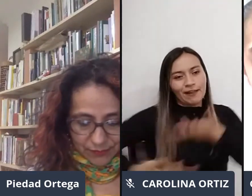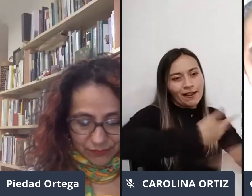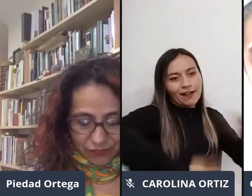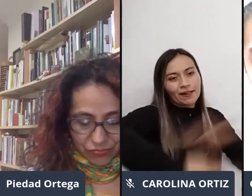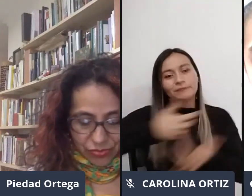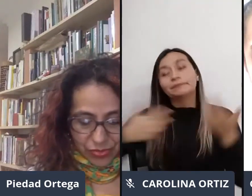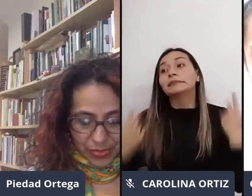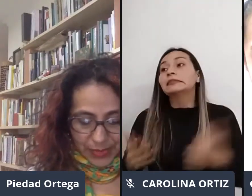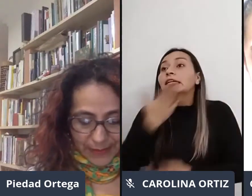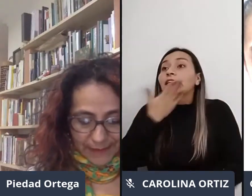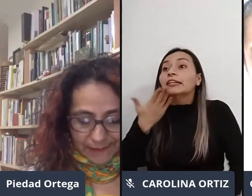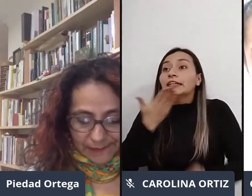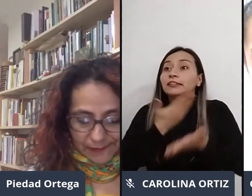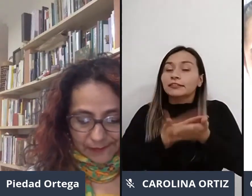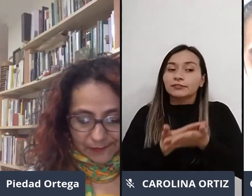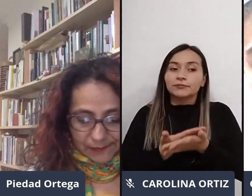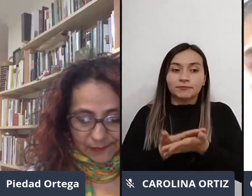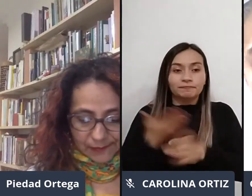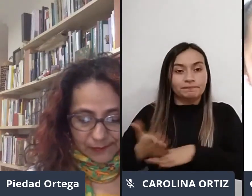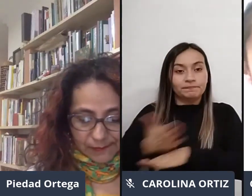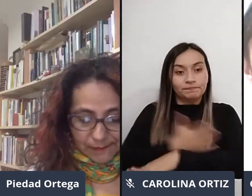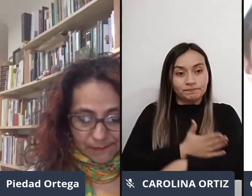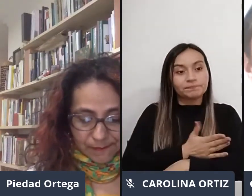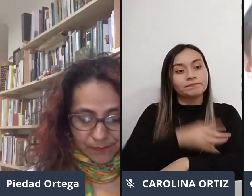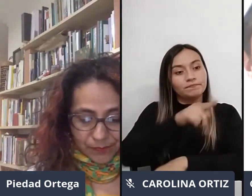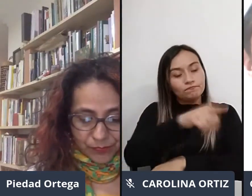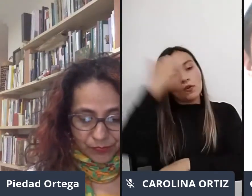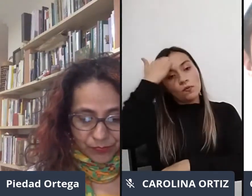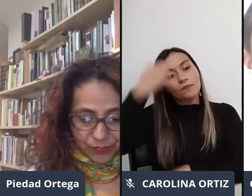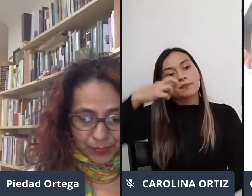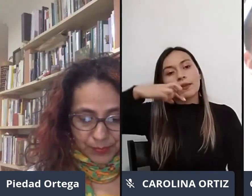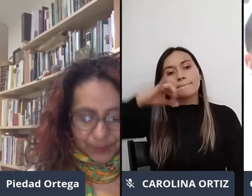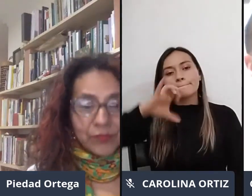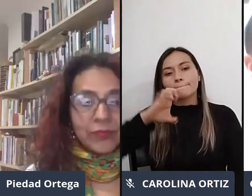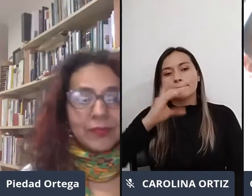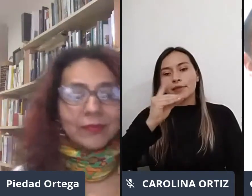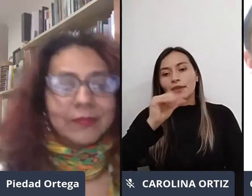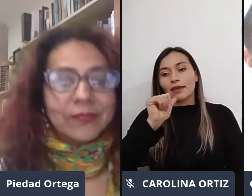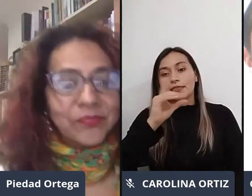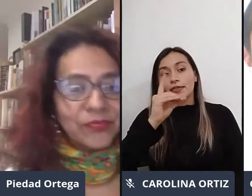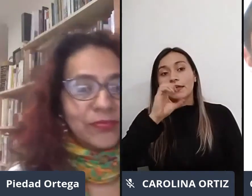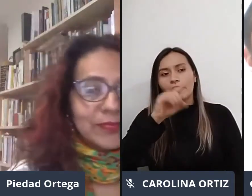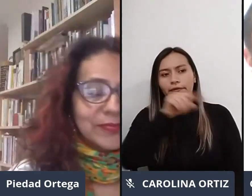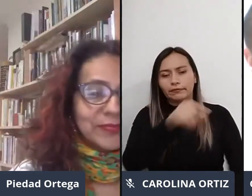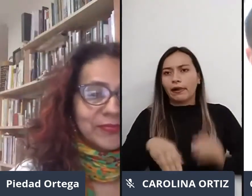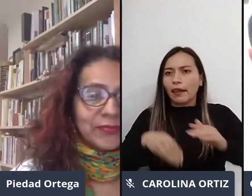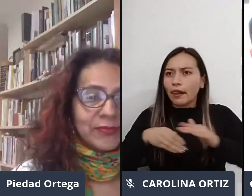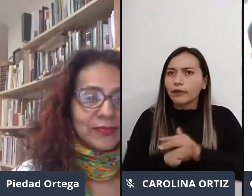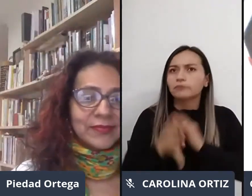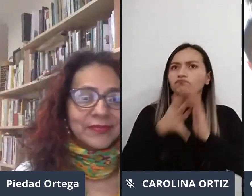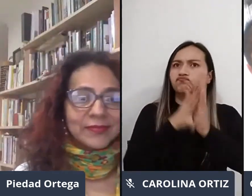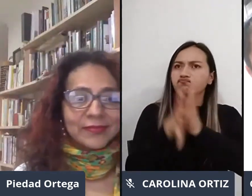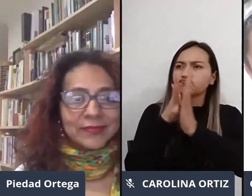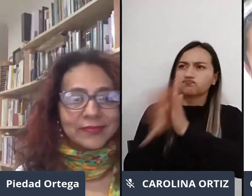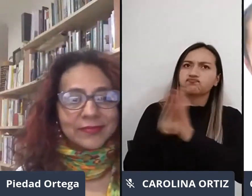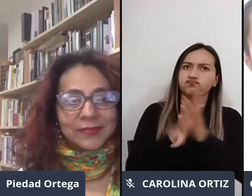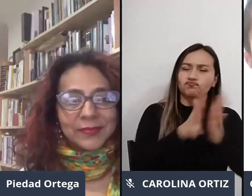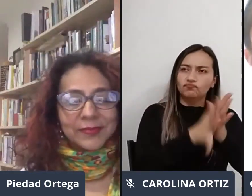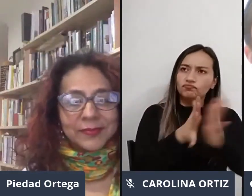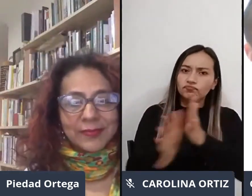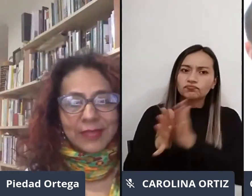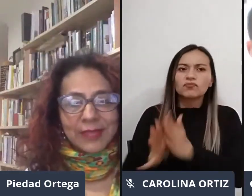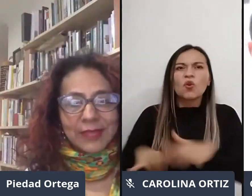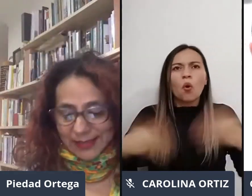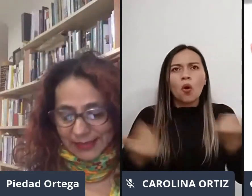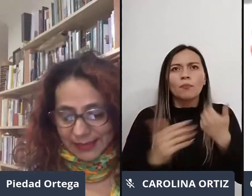Agradezco antemano a la profesora Piedad por la introducción, por lo que nos habla hoy de cómo nos invita